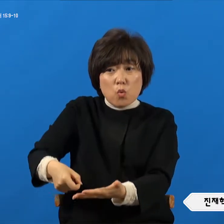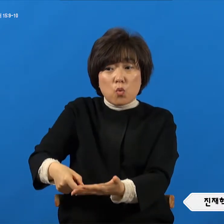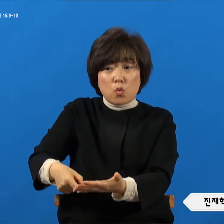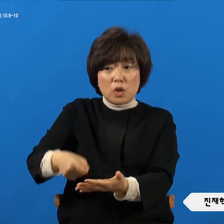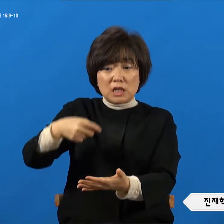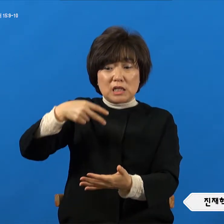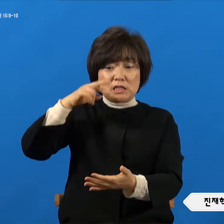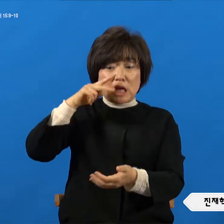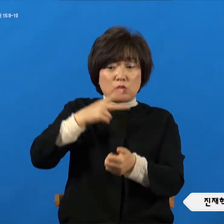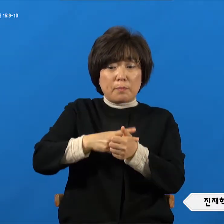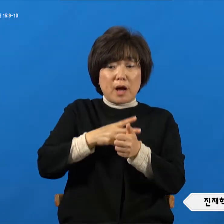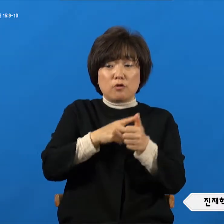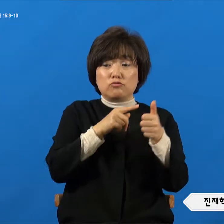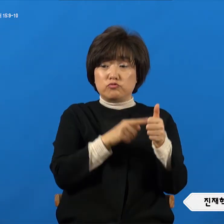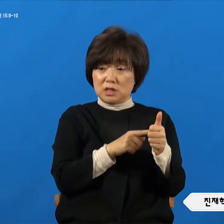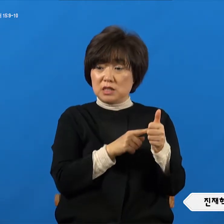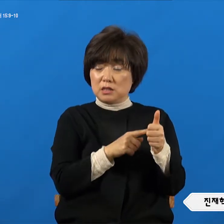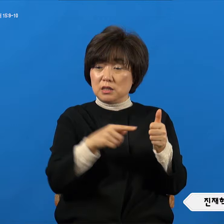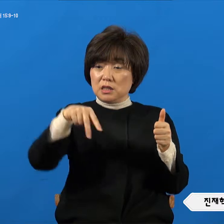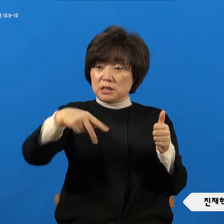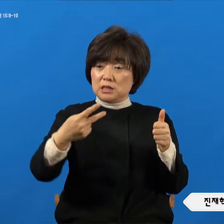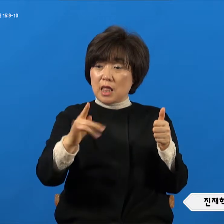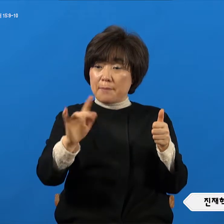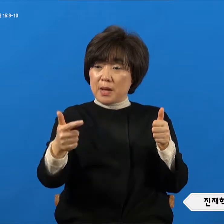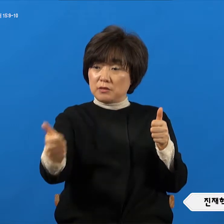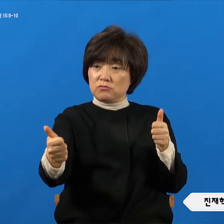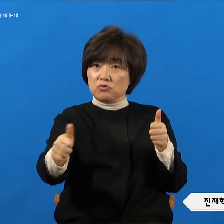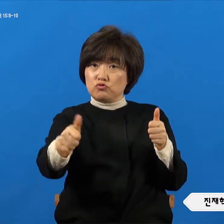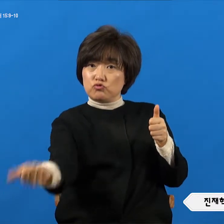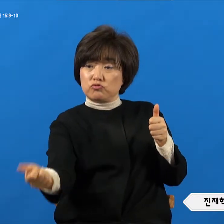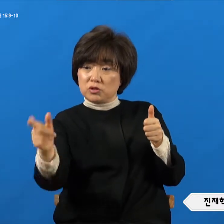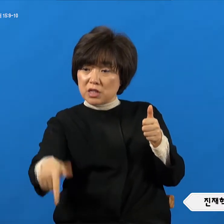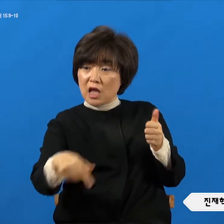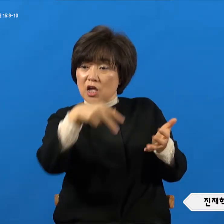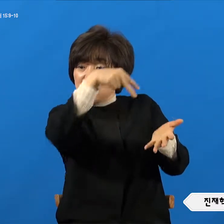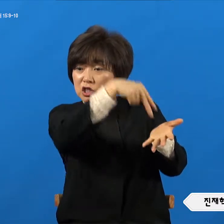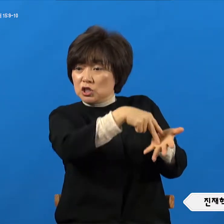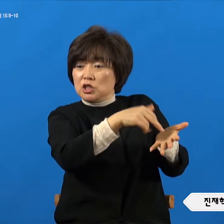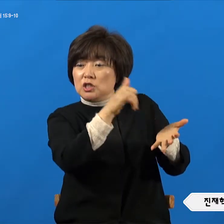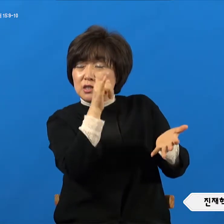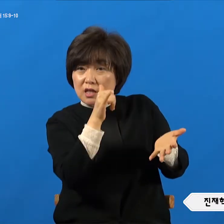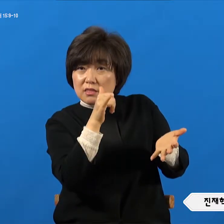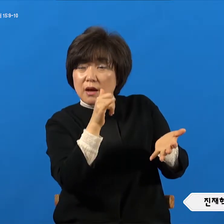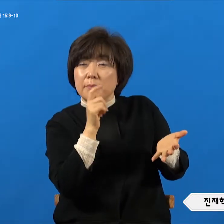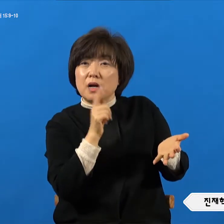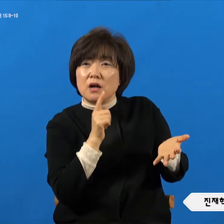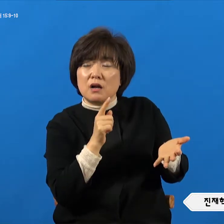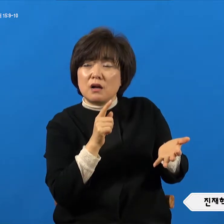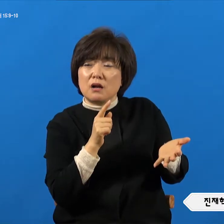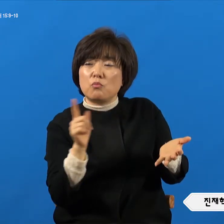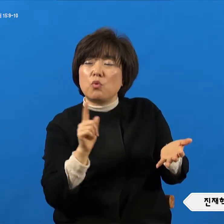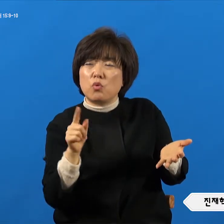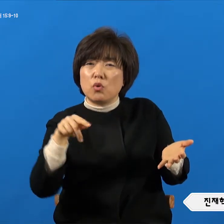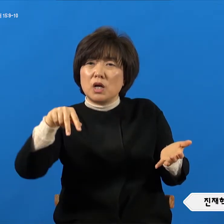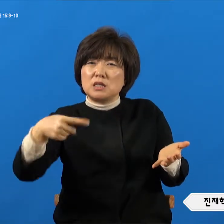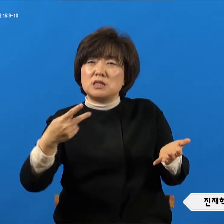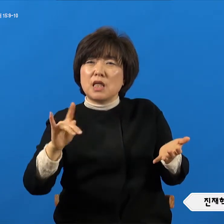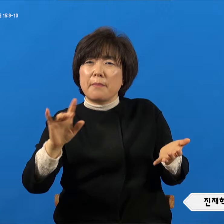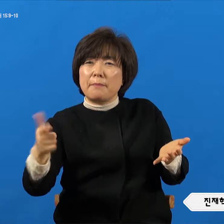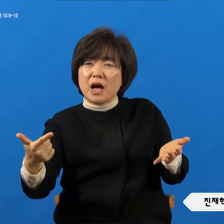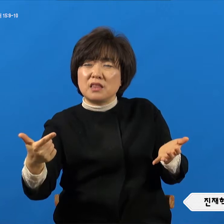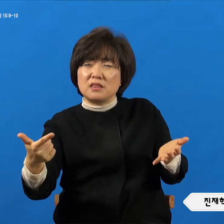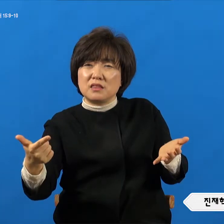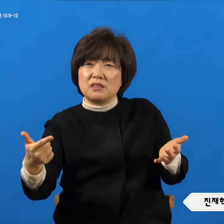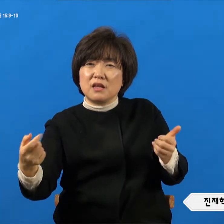처음으로 등장시킨 사건을 볼 때 성령은 이 말씀을 통해서 스데반이 끼친 놀라운 영향이 이 사도 바울의